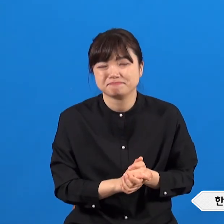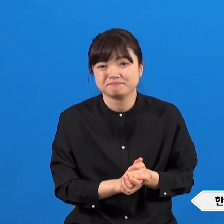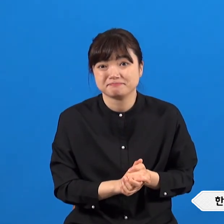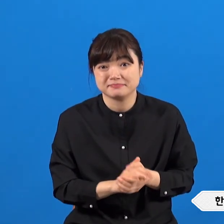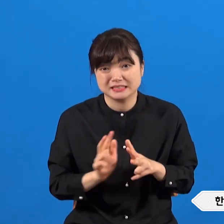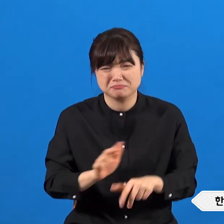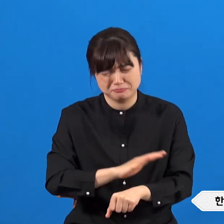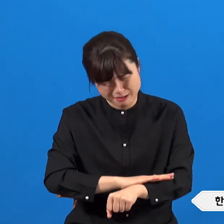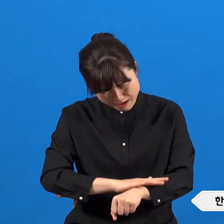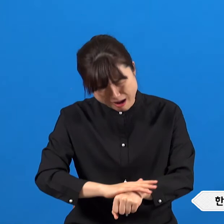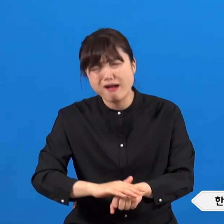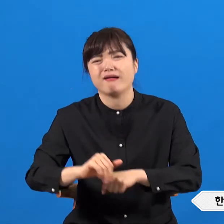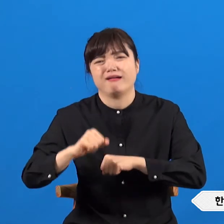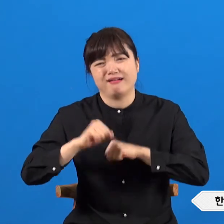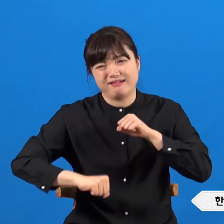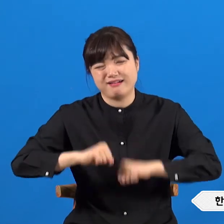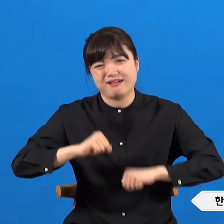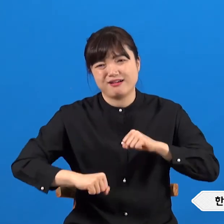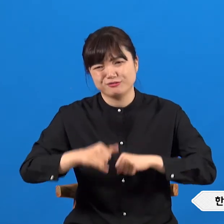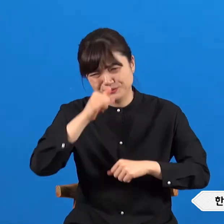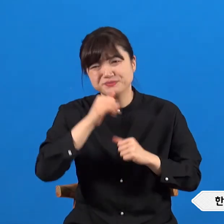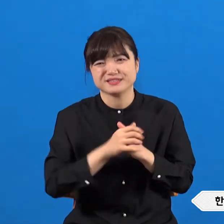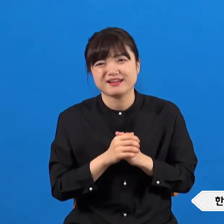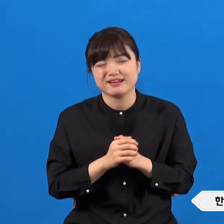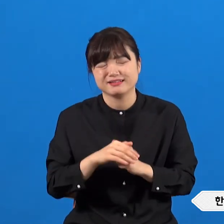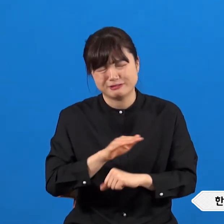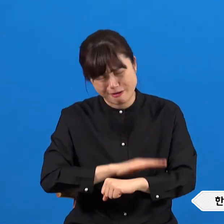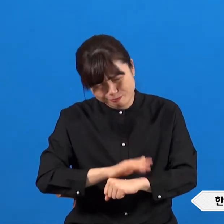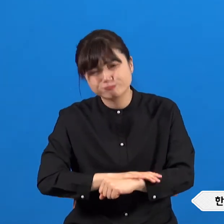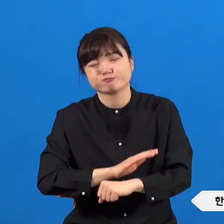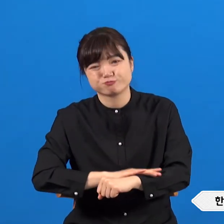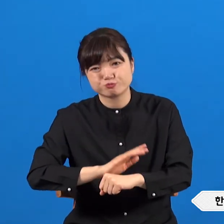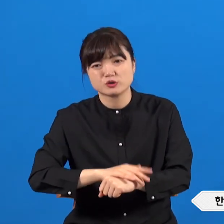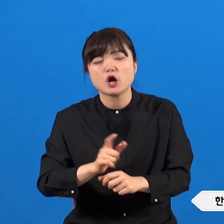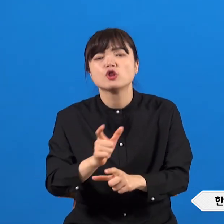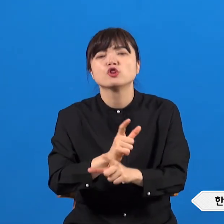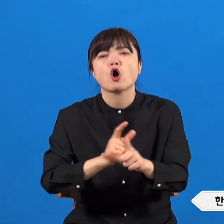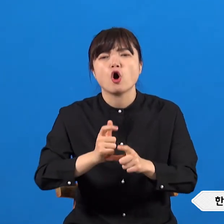지금 잘 하고 계시지만은 그런 분들을 더 힘을